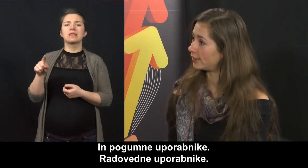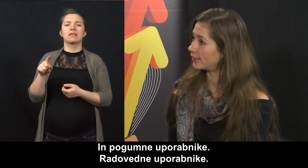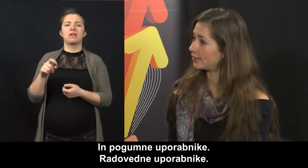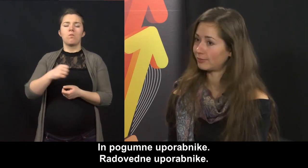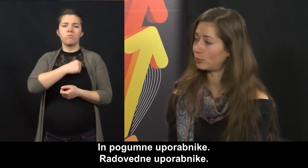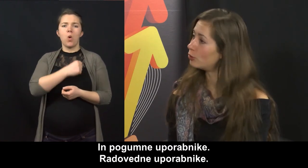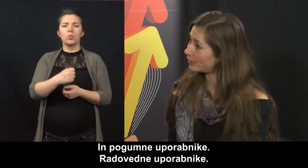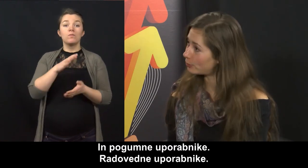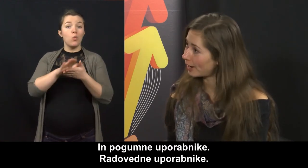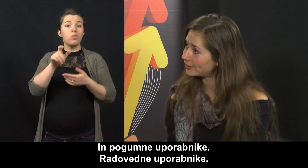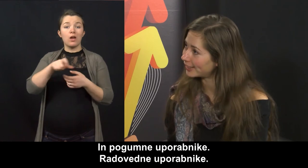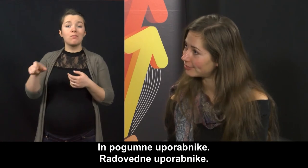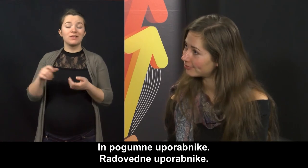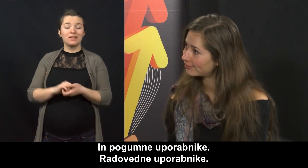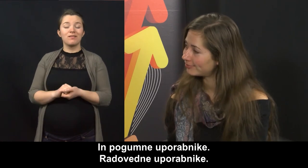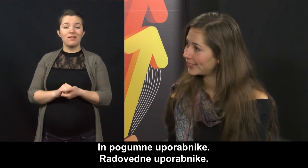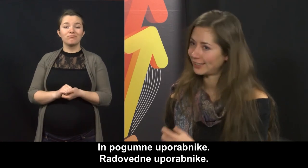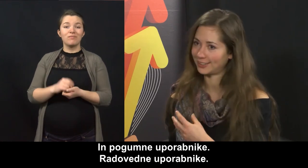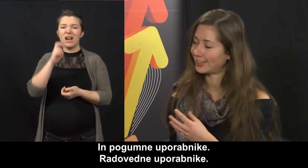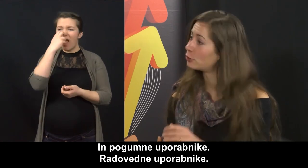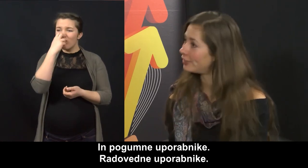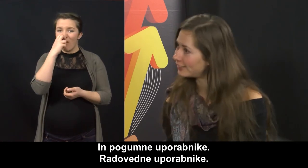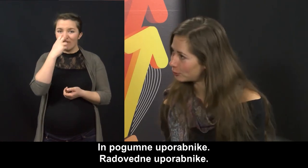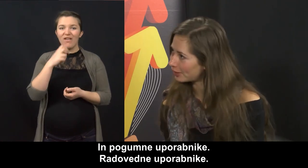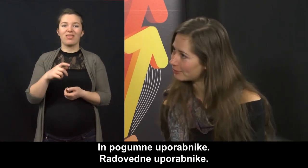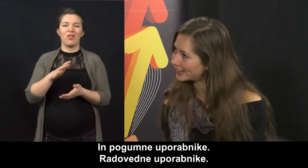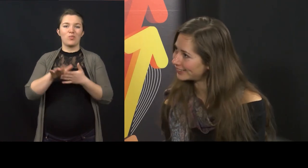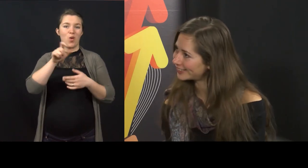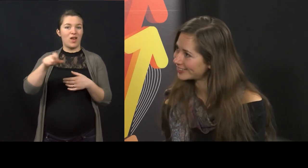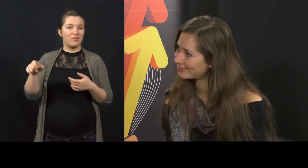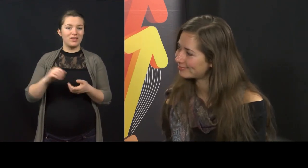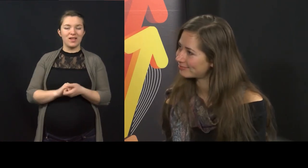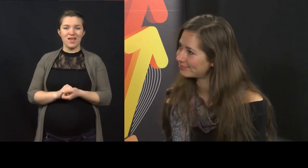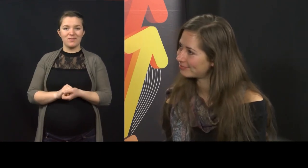in pogumne uporabnike, radovedne uporabnike.